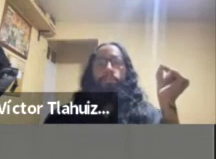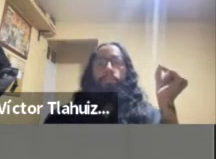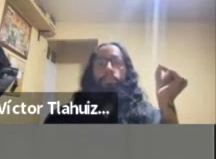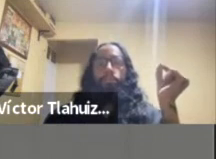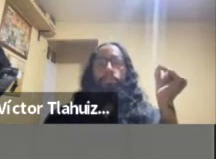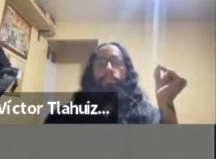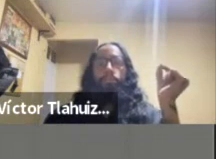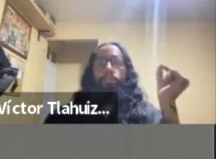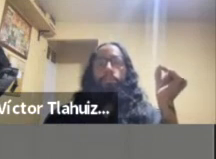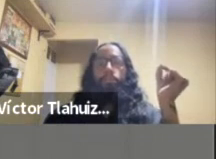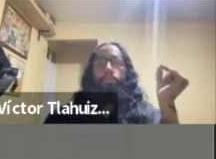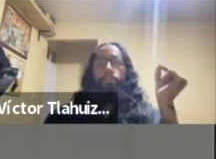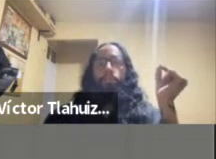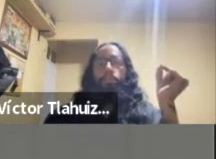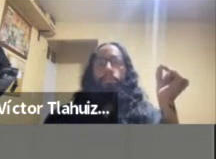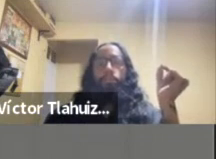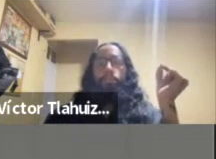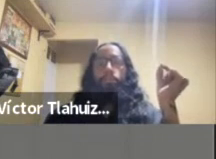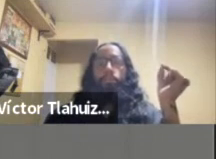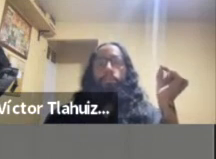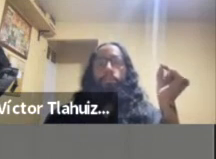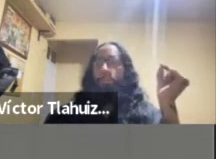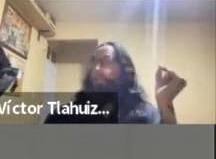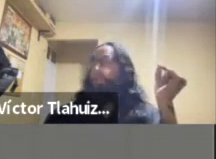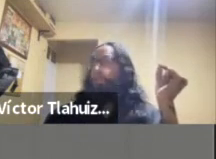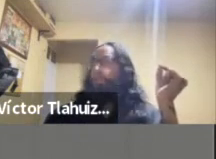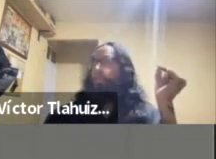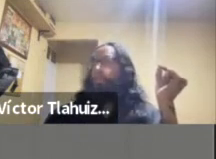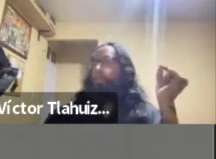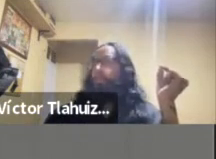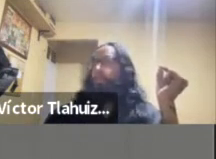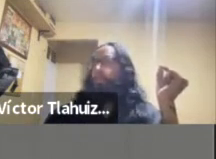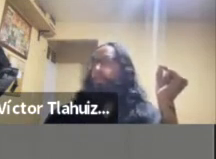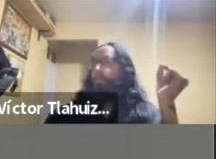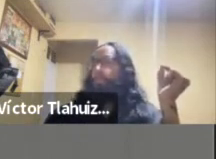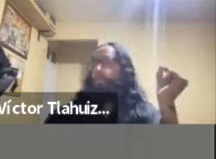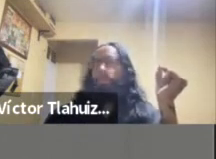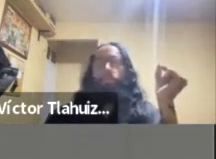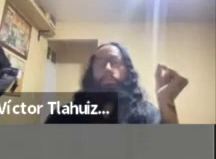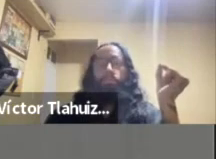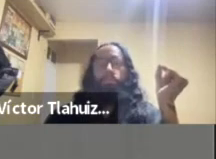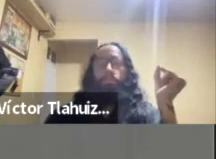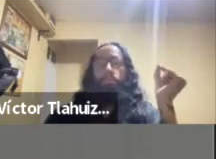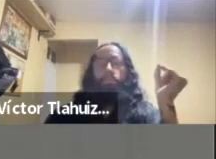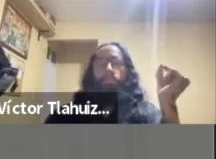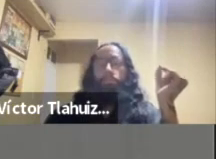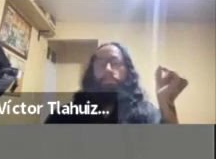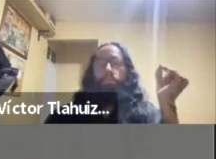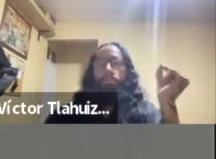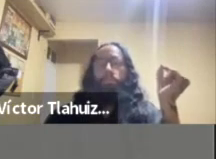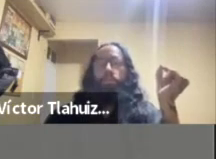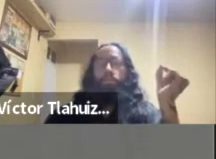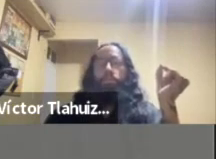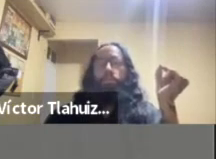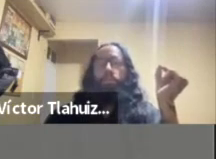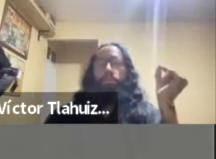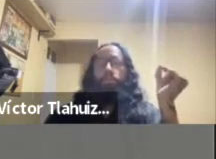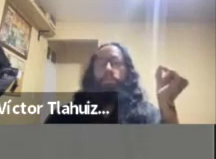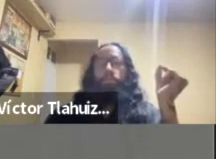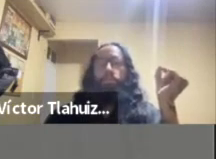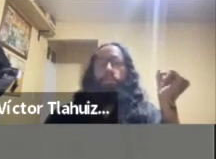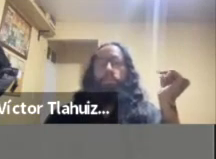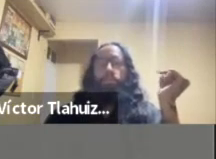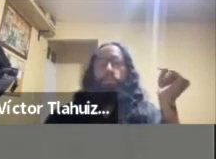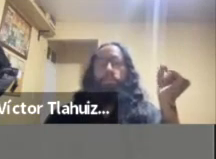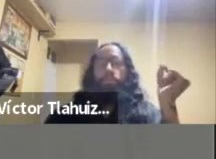Policleto desplaza el concepto tradicional de simetría por la noción de movimiento que conlleva a nuevas concepciones rítmicas